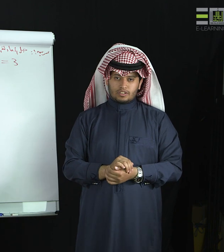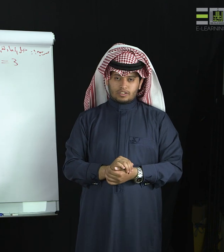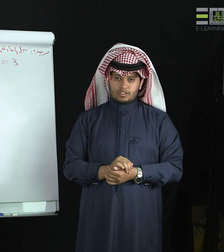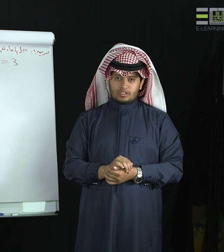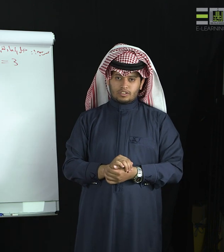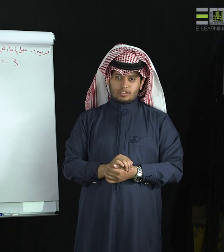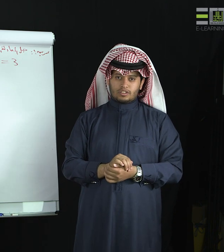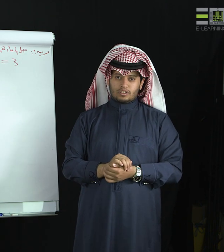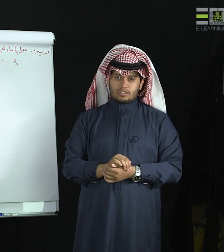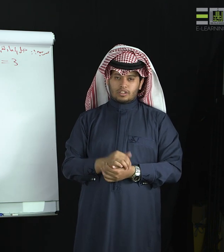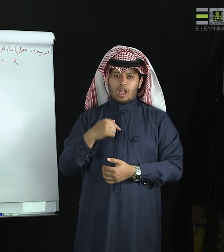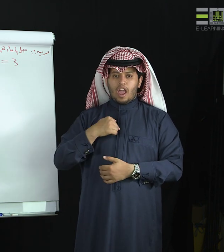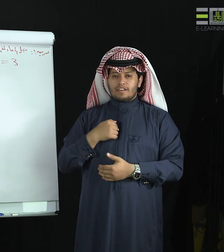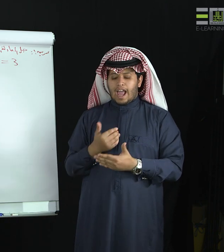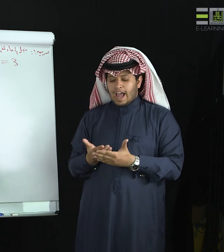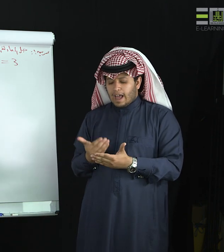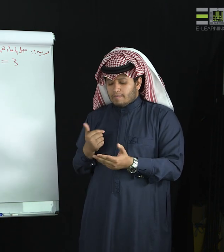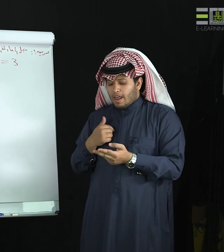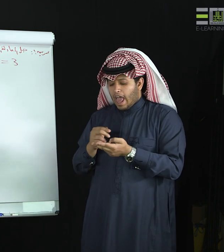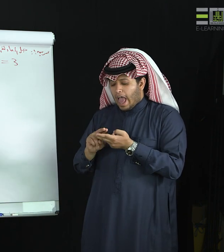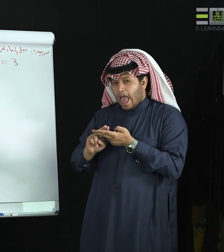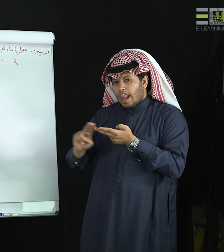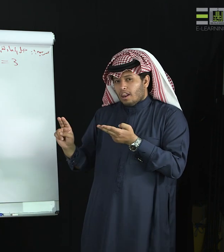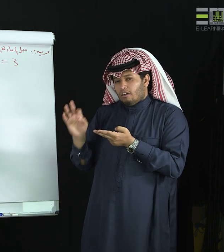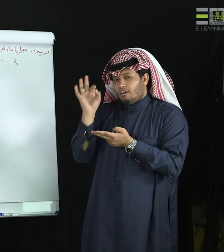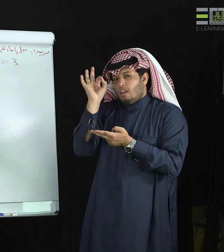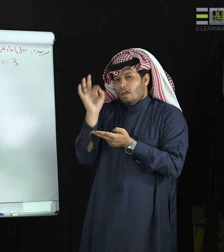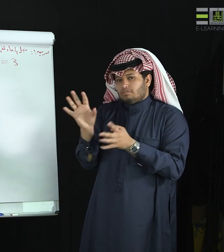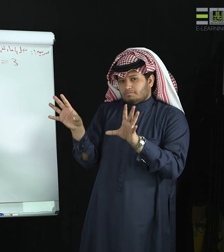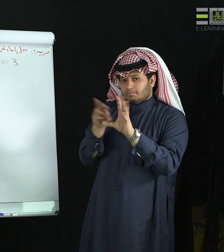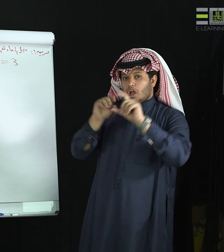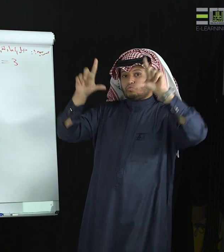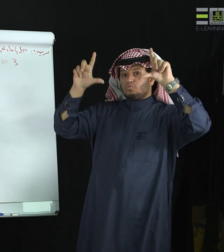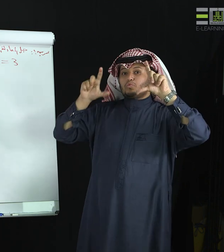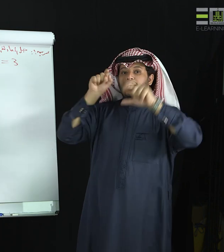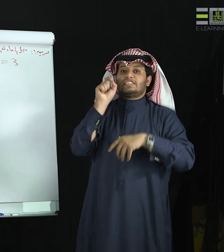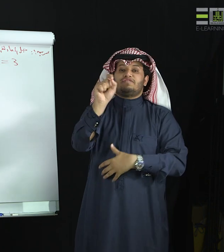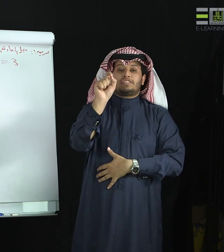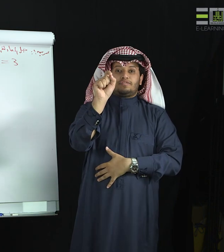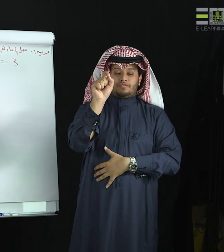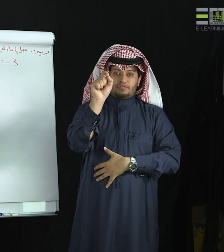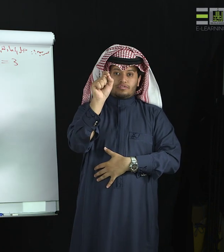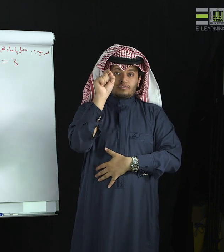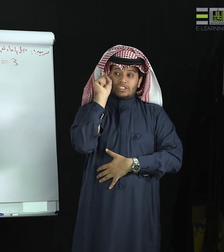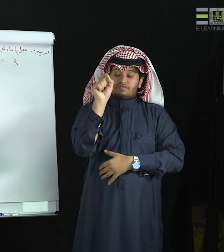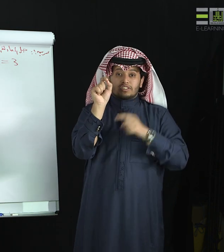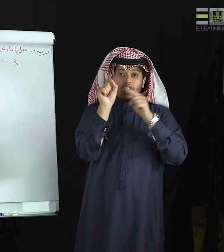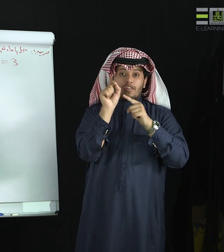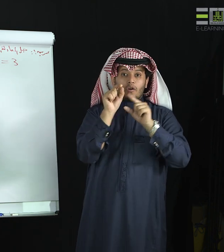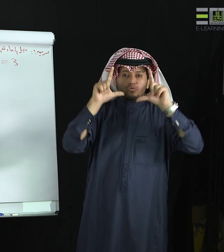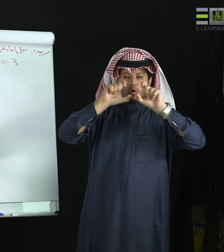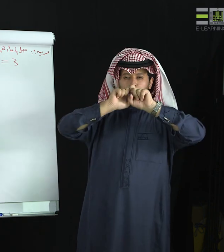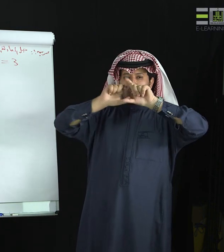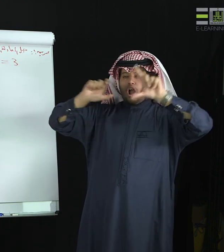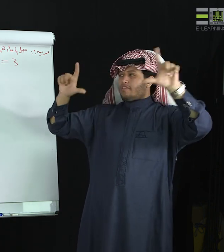قلنا قبل ما ابدا الحل لازم نضع المعادلة في الصورة الصفرية اللي هي الصورة العامة المعادلة